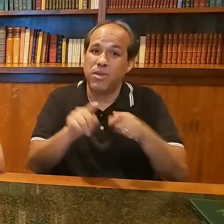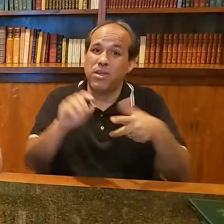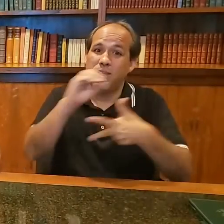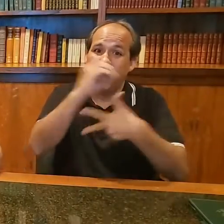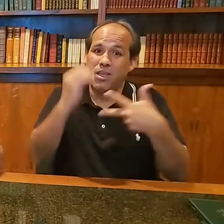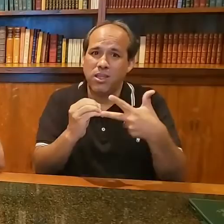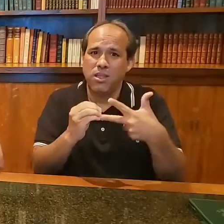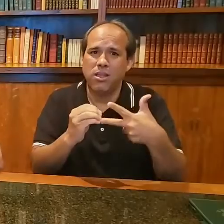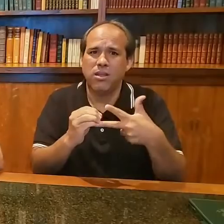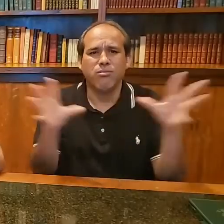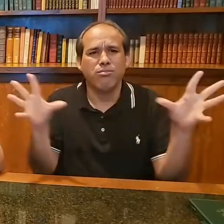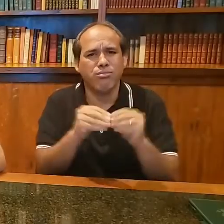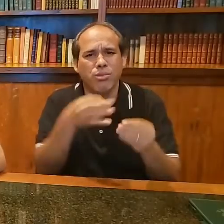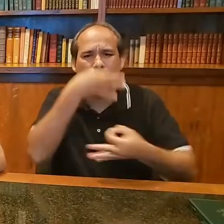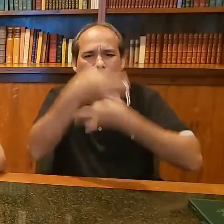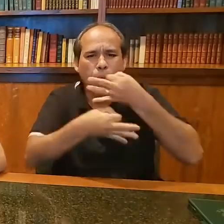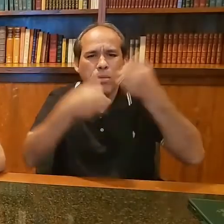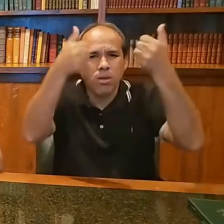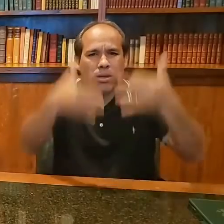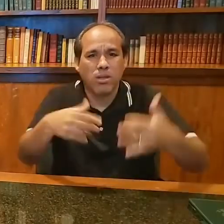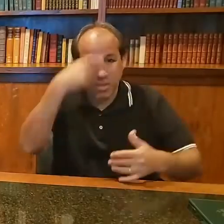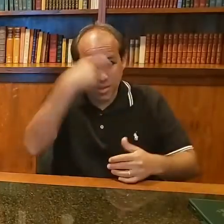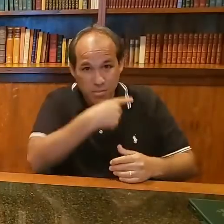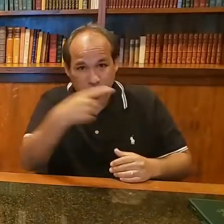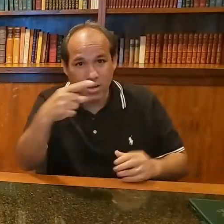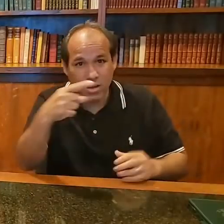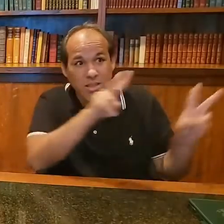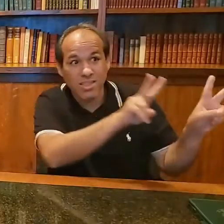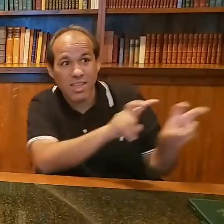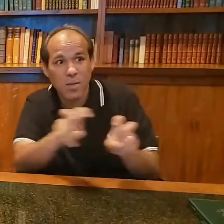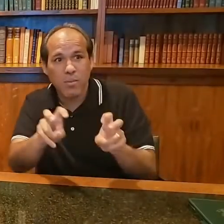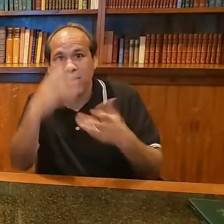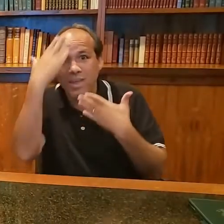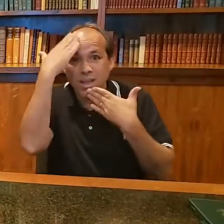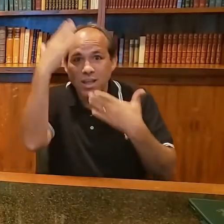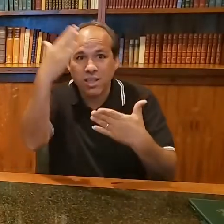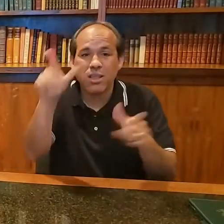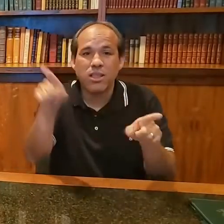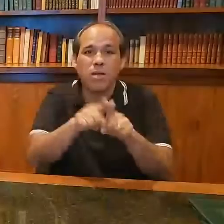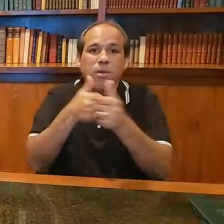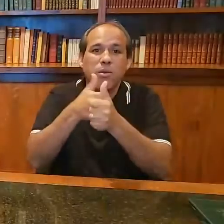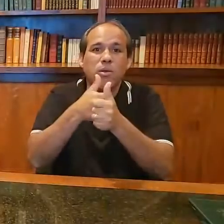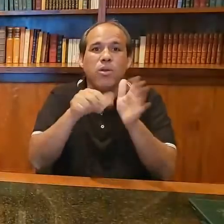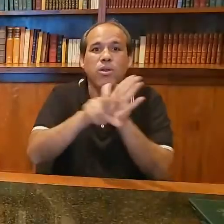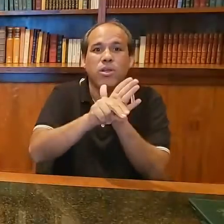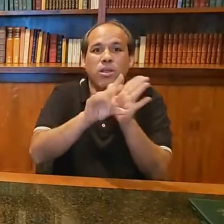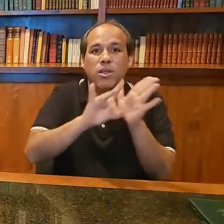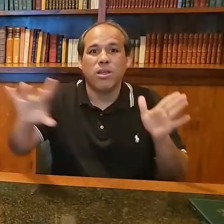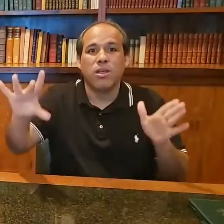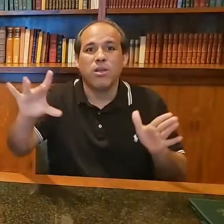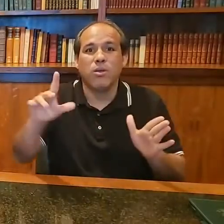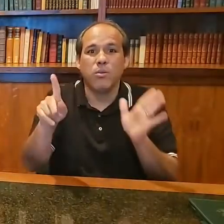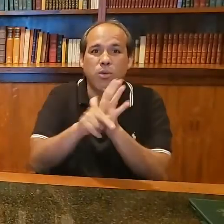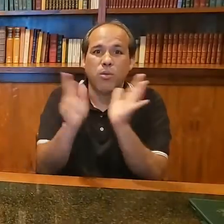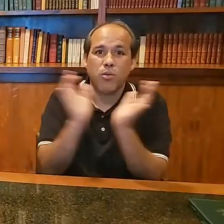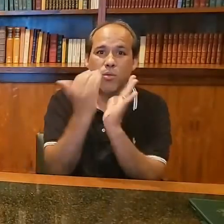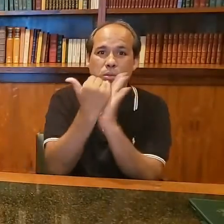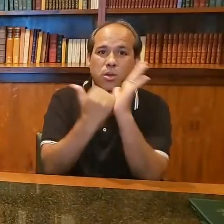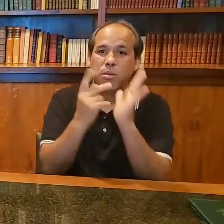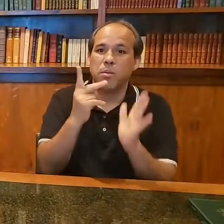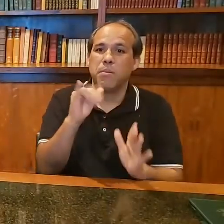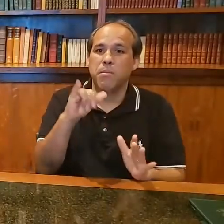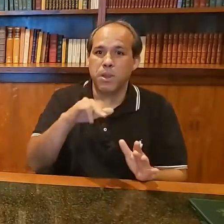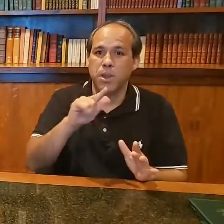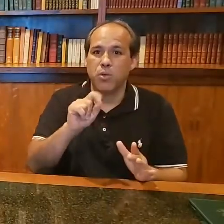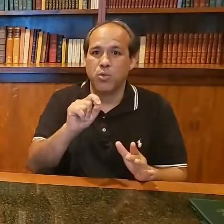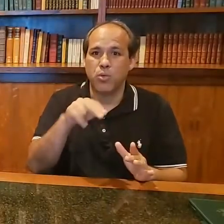E comentar rapidamente os assuntos da semana aqui. Agradeço o sinal aí do programa Pinguzis, bem como outros que estão nos seguindo aqui.